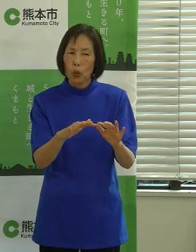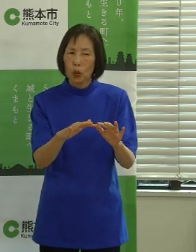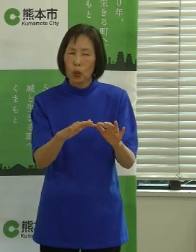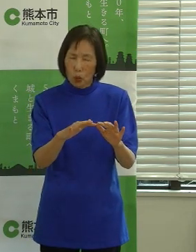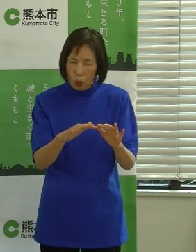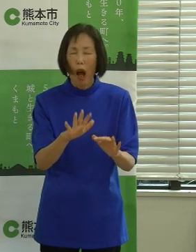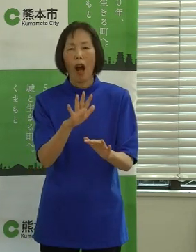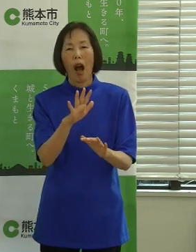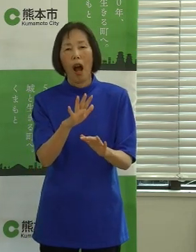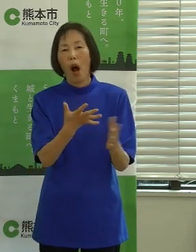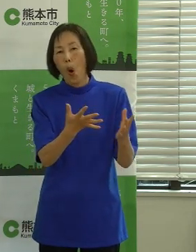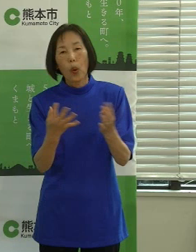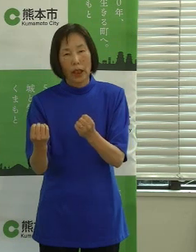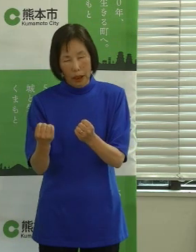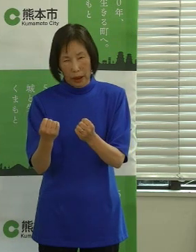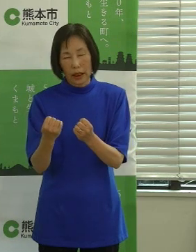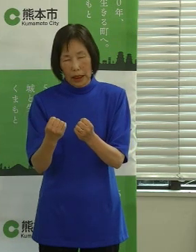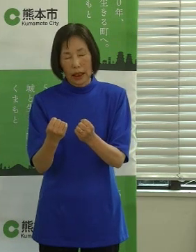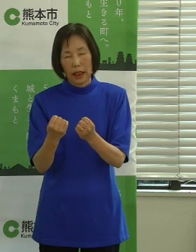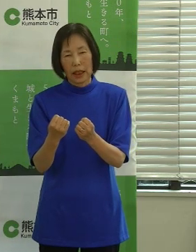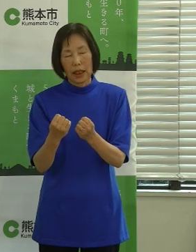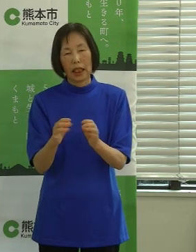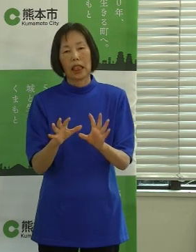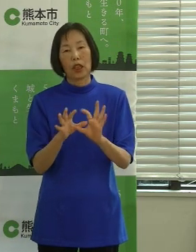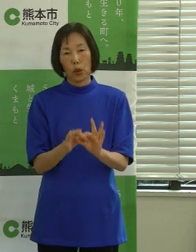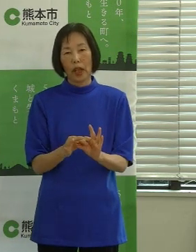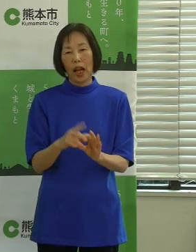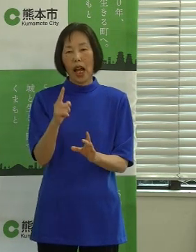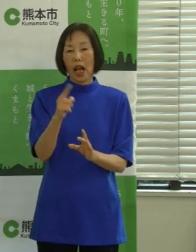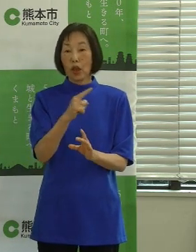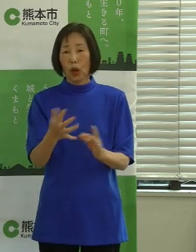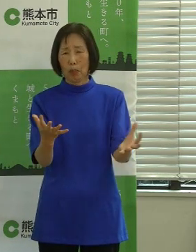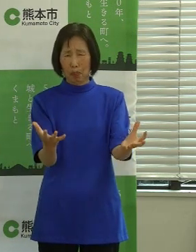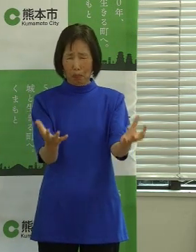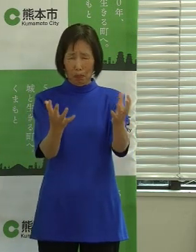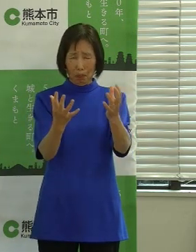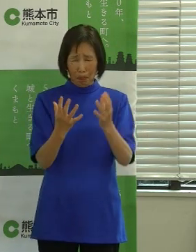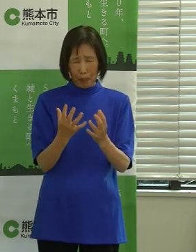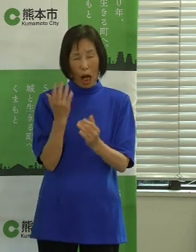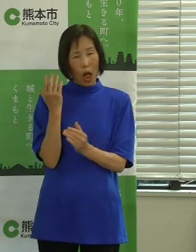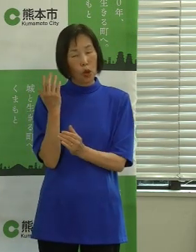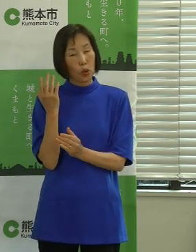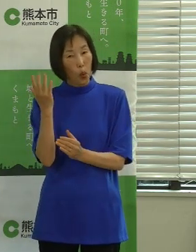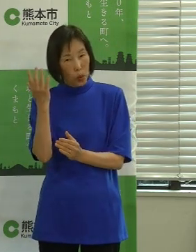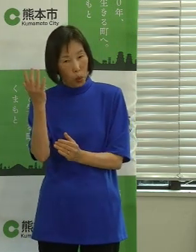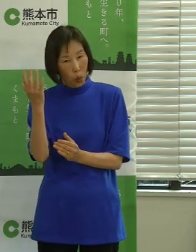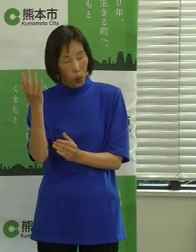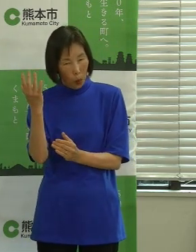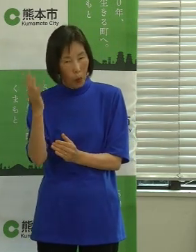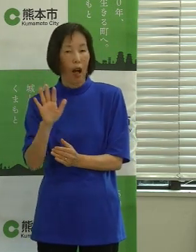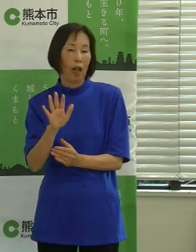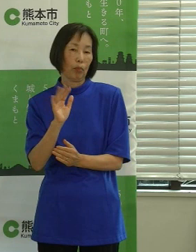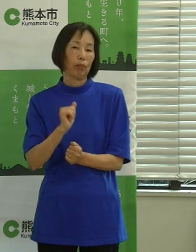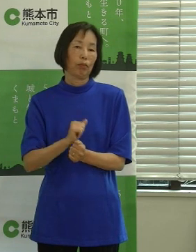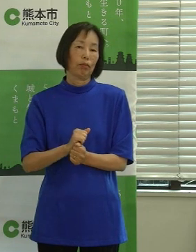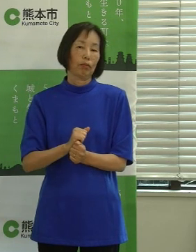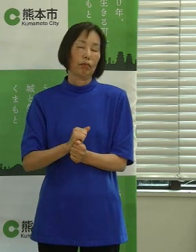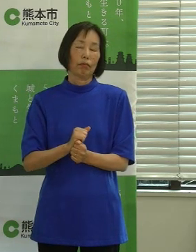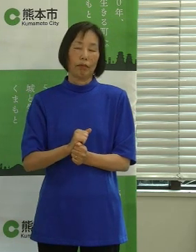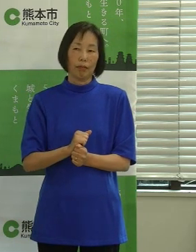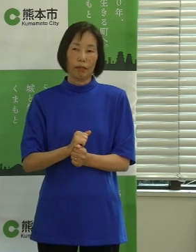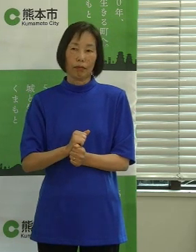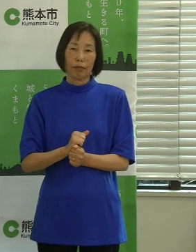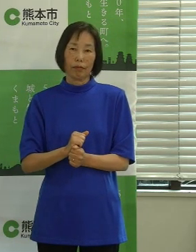もございますのでですね、人がやはり多くいらっしゃることが予想されます。そこでです